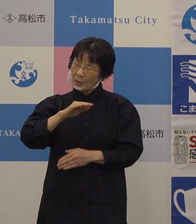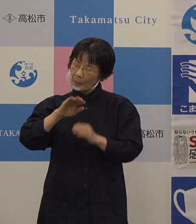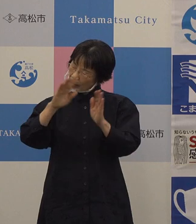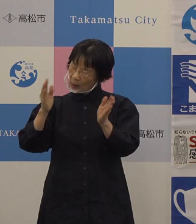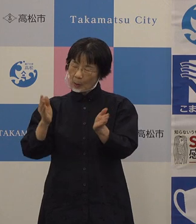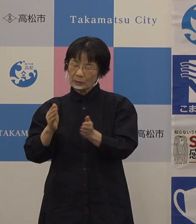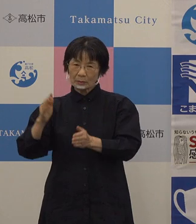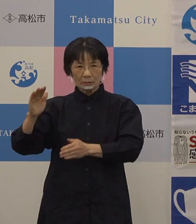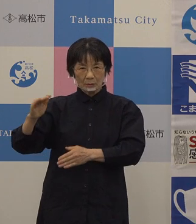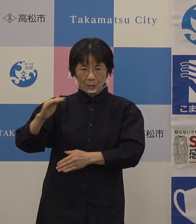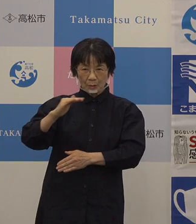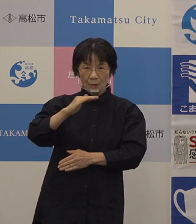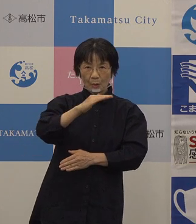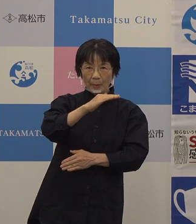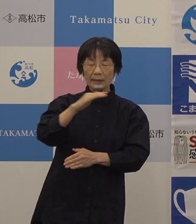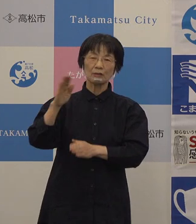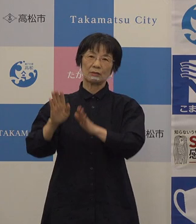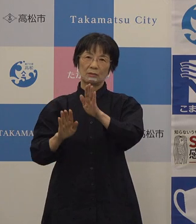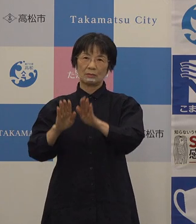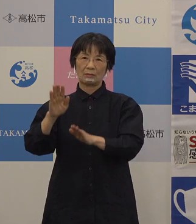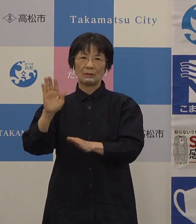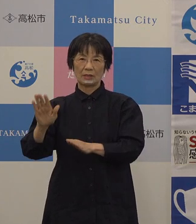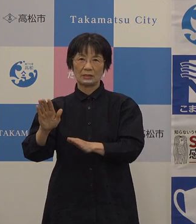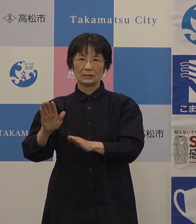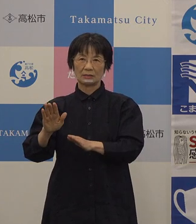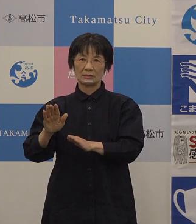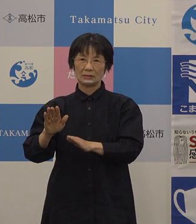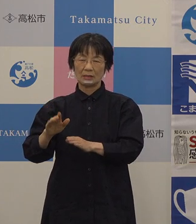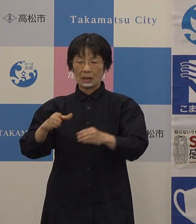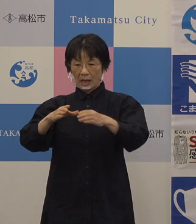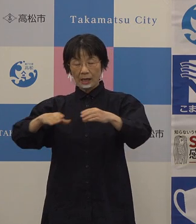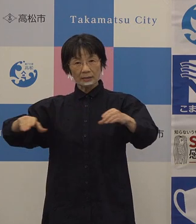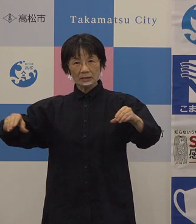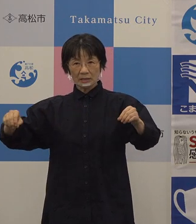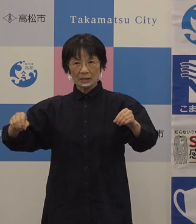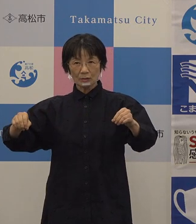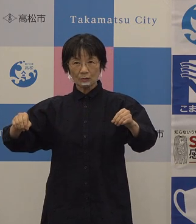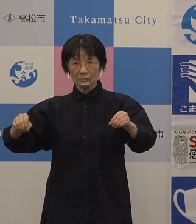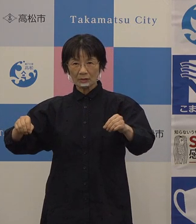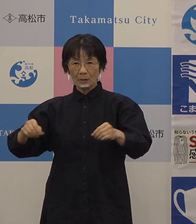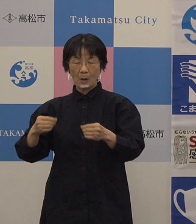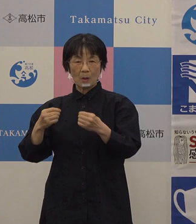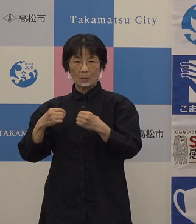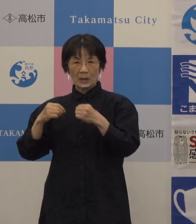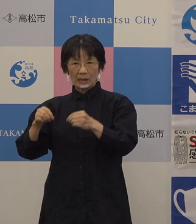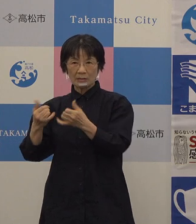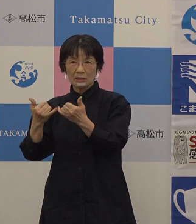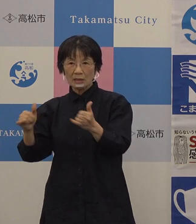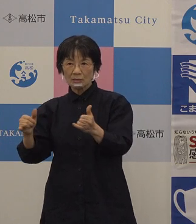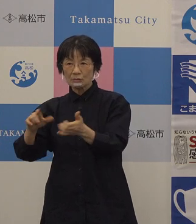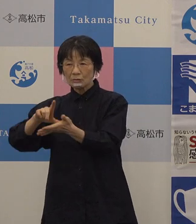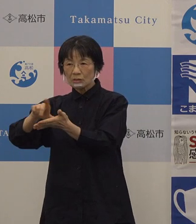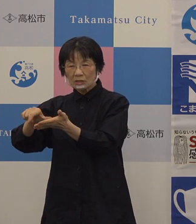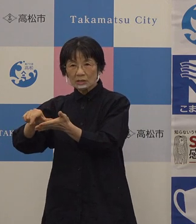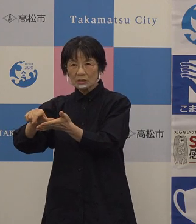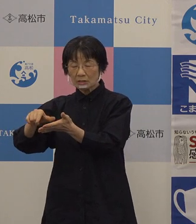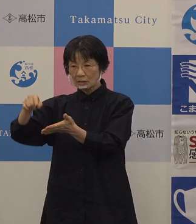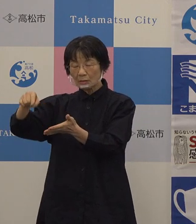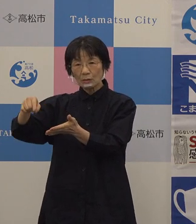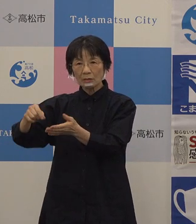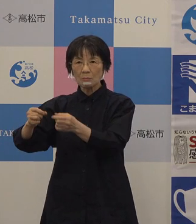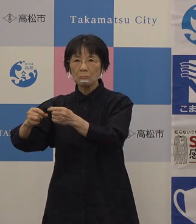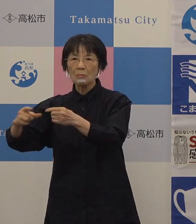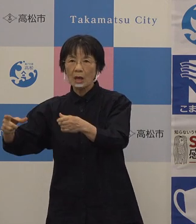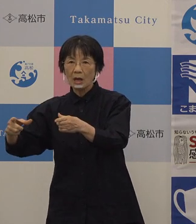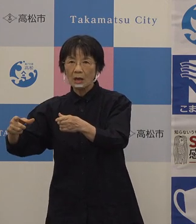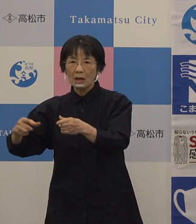が続いておるということかと思っております。で、まあ、全国の感染者数の状況を見ましても地域によっては増加しているところまた減